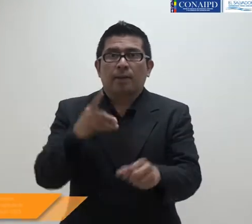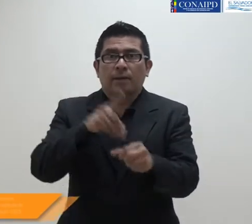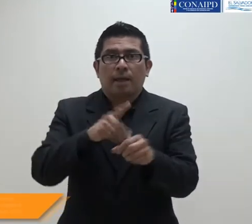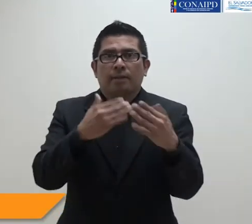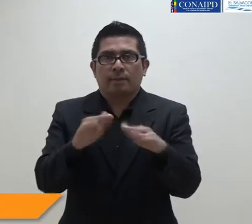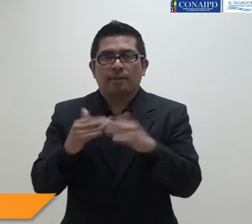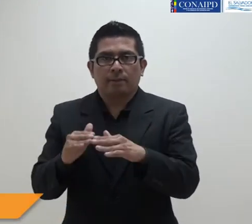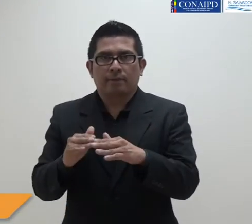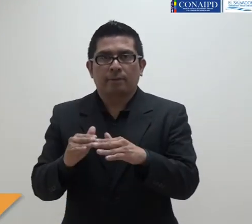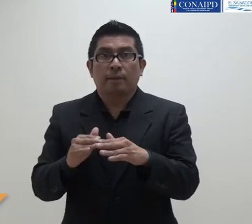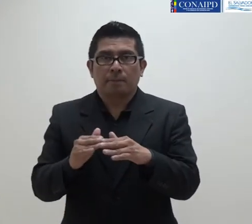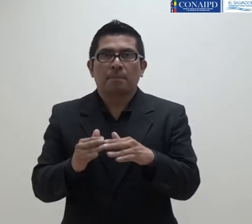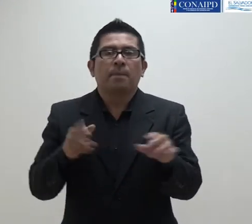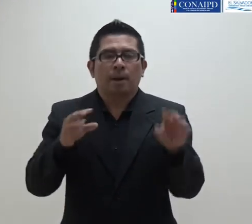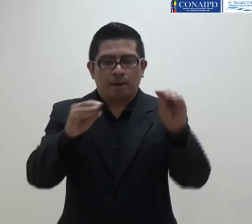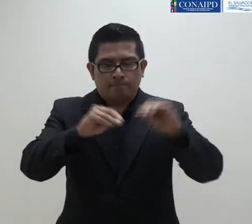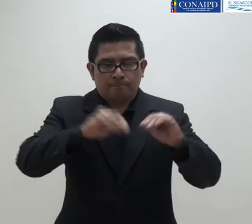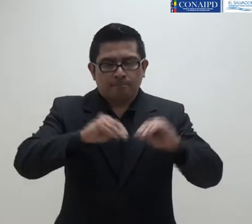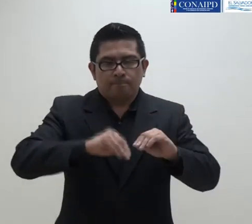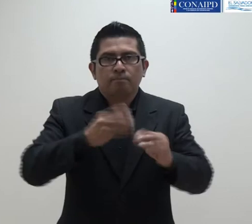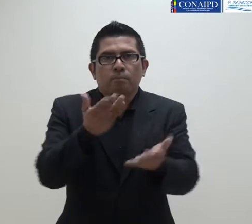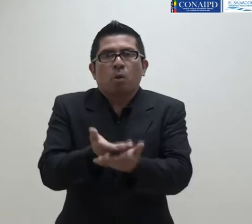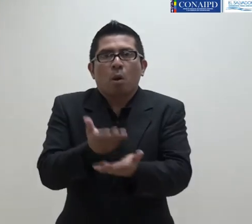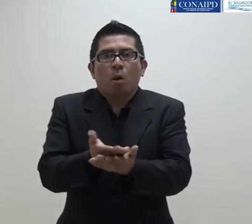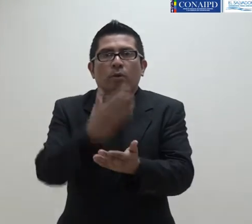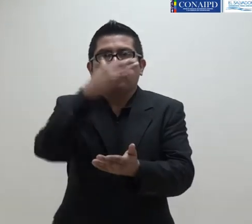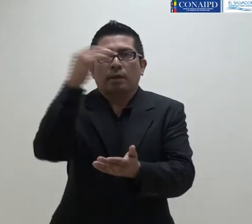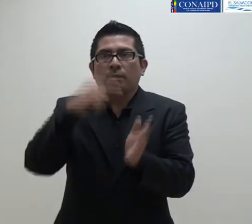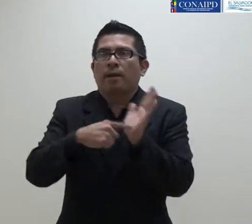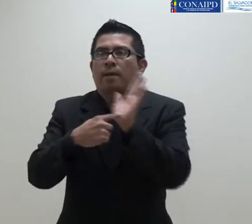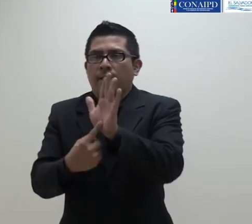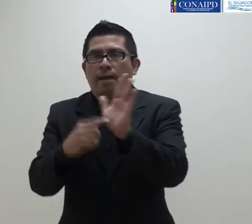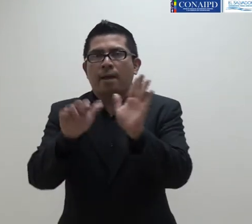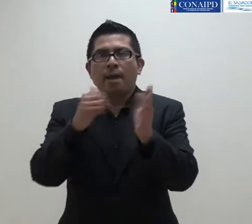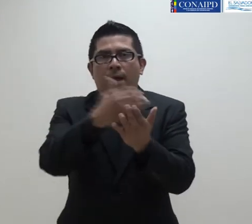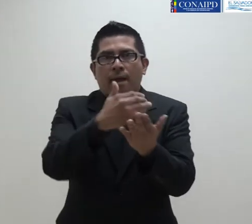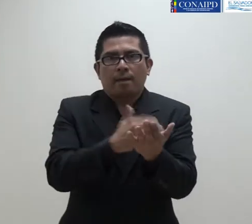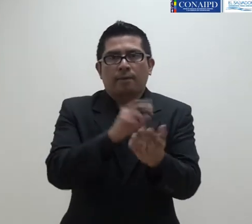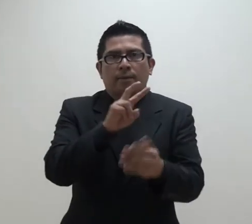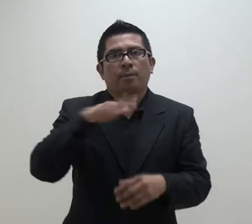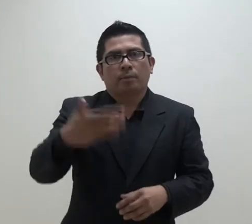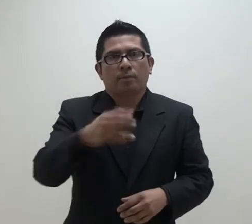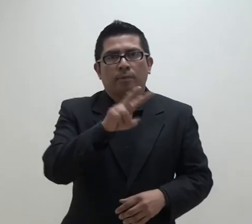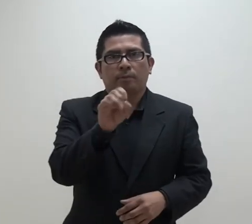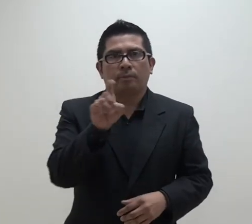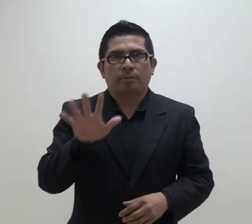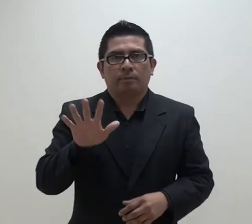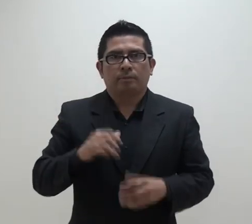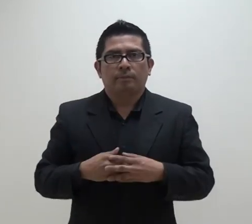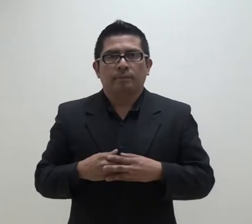tipos de discapacidad para la elaboración de la propuesta de país para la agenda post-2015.